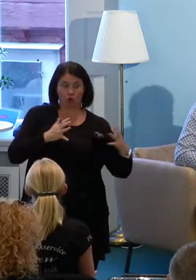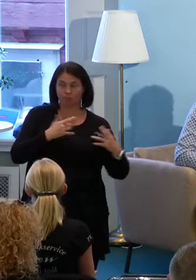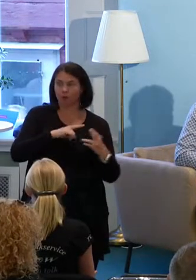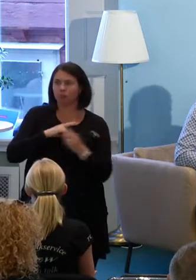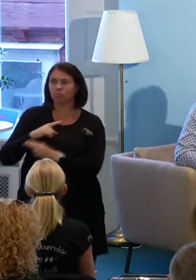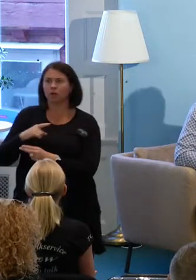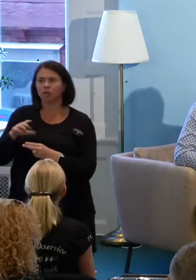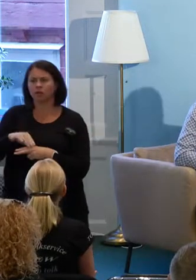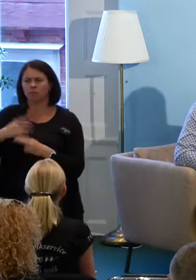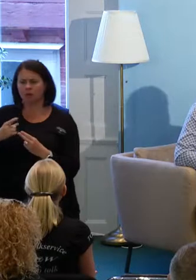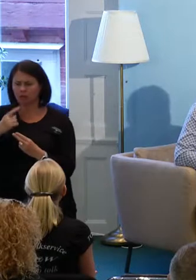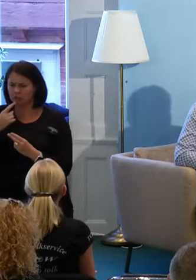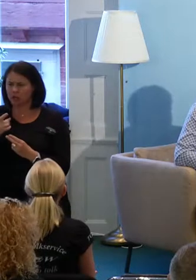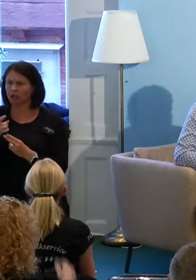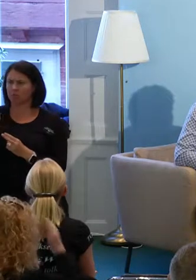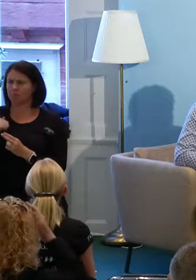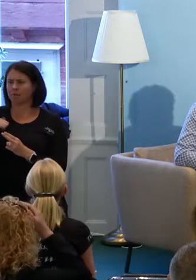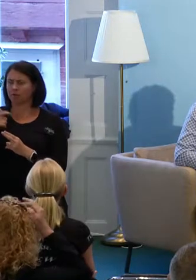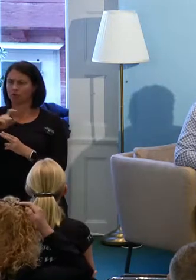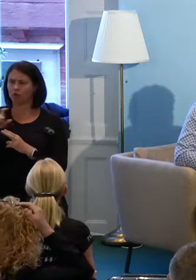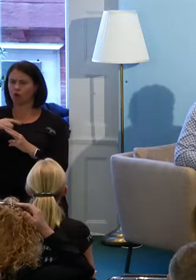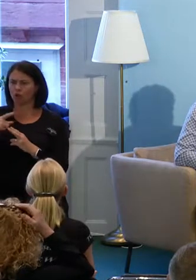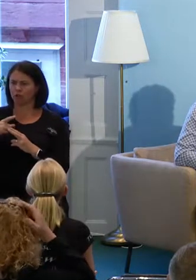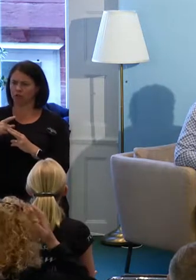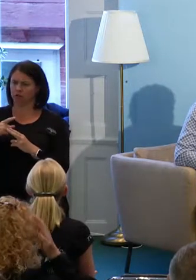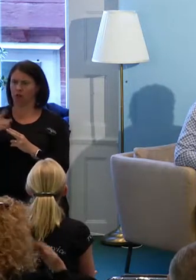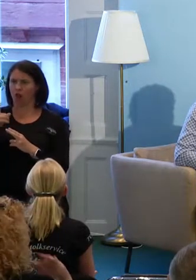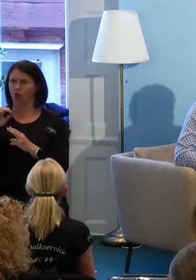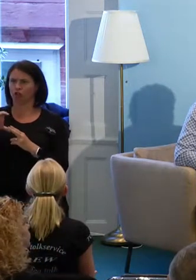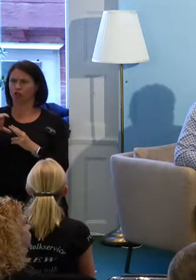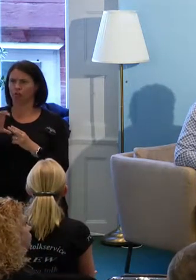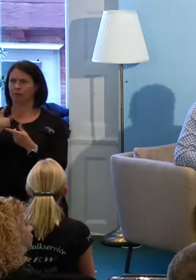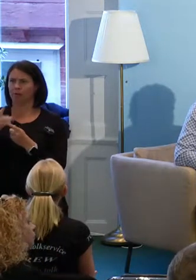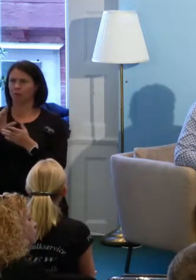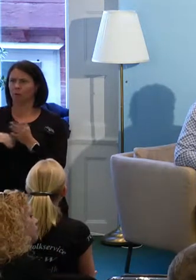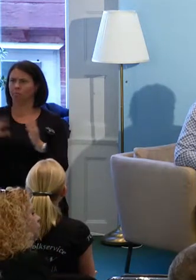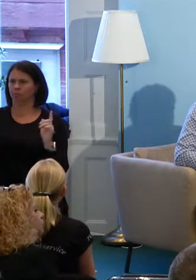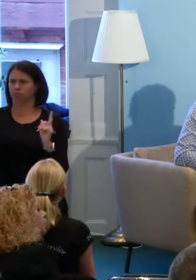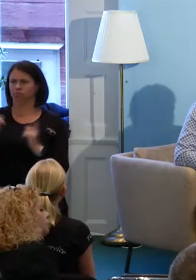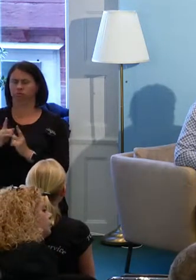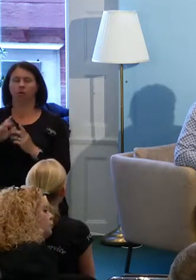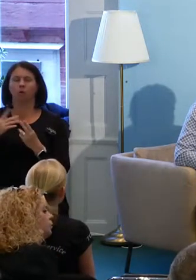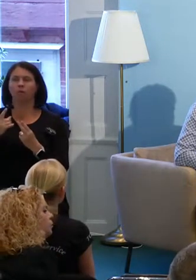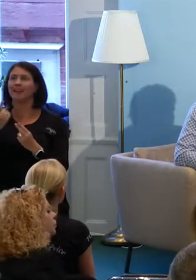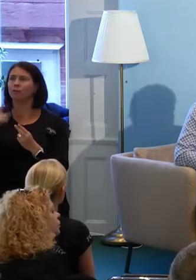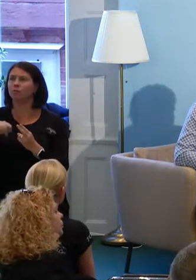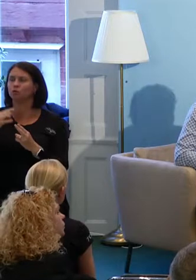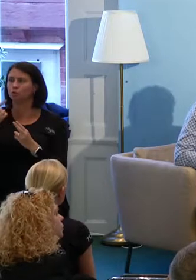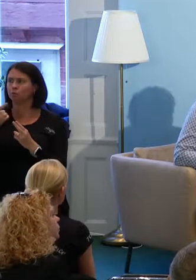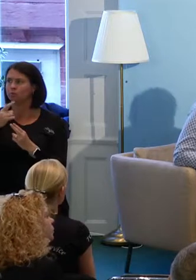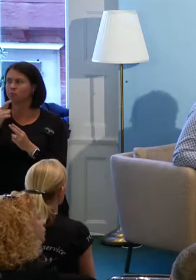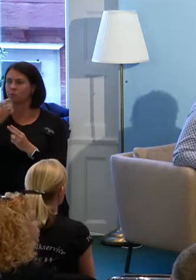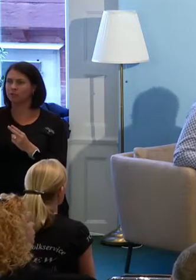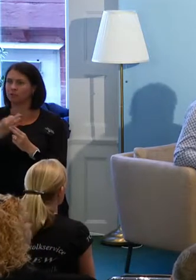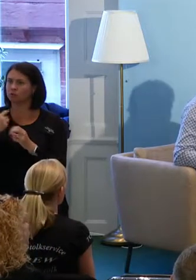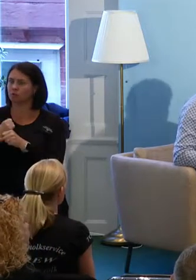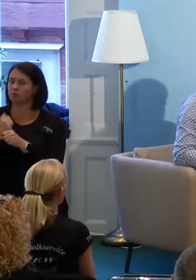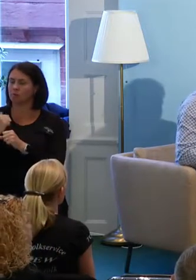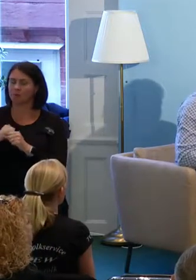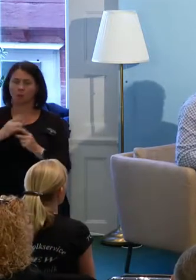detta urholkar egentligen LAS i någon mening, att det blir en otryggare anställning. Vi har 1,7% som jobbar i bemanningsföretag i Sverige